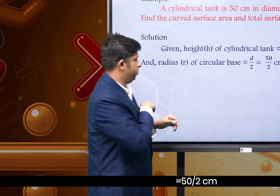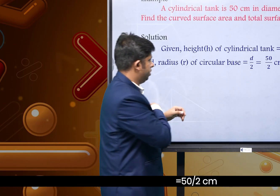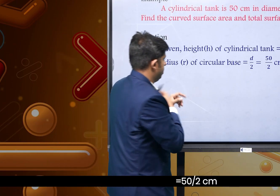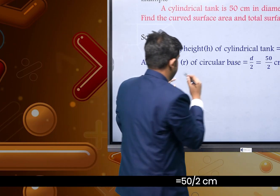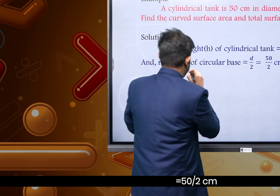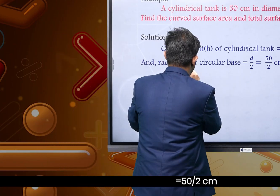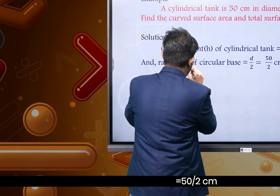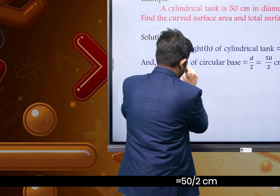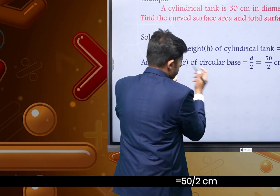सेंटीमीटर